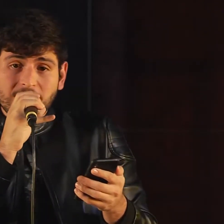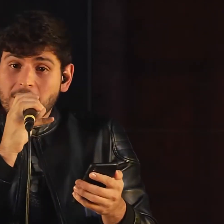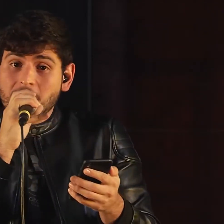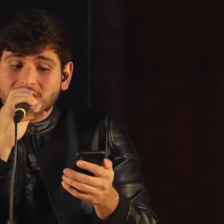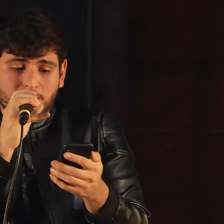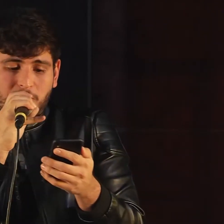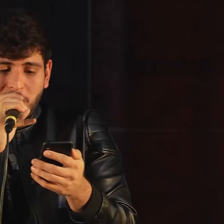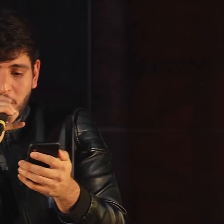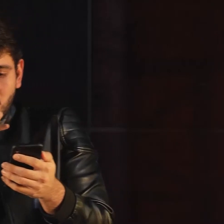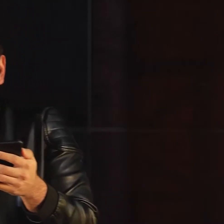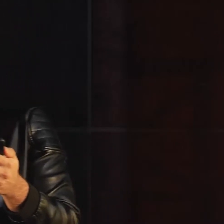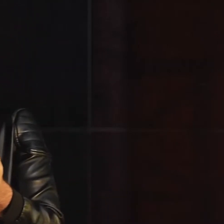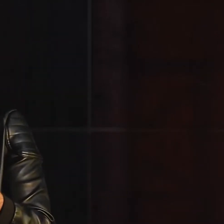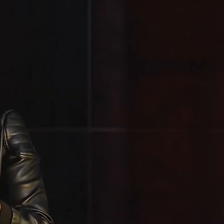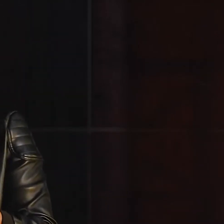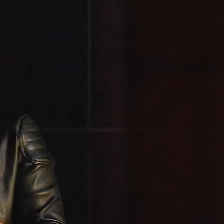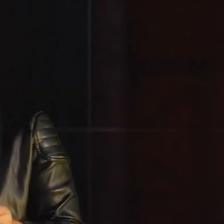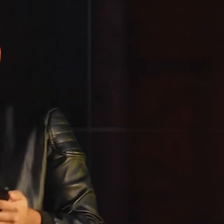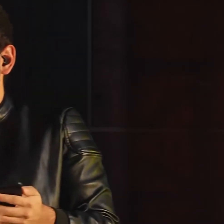My surest proof,